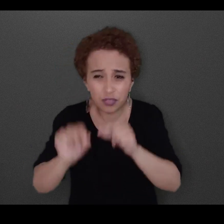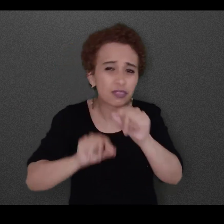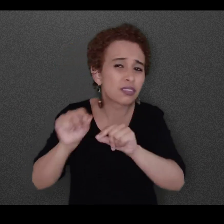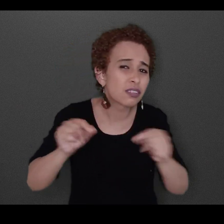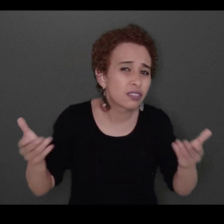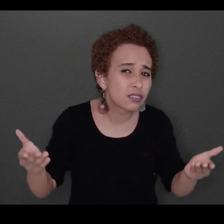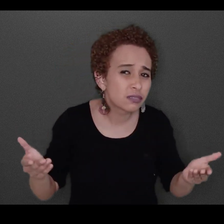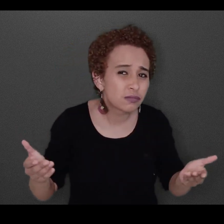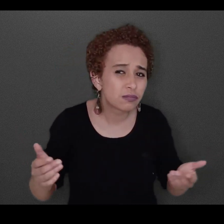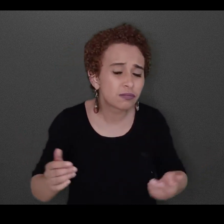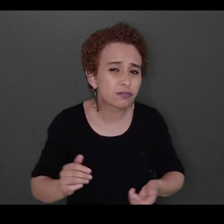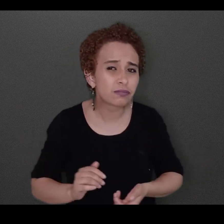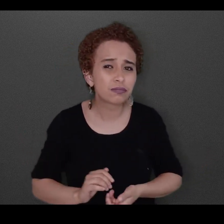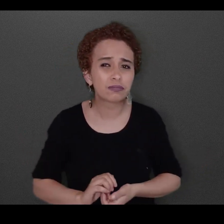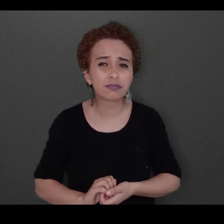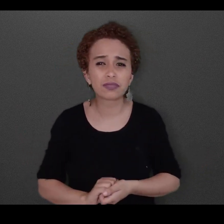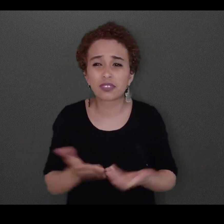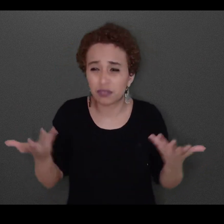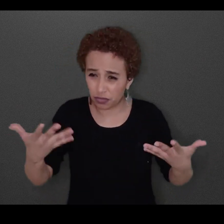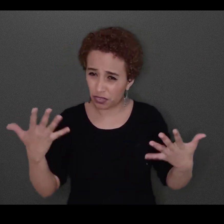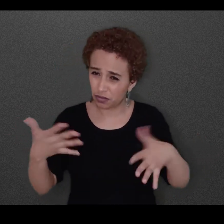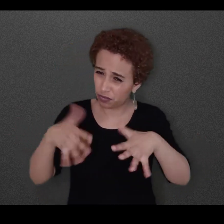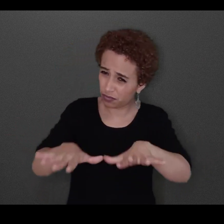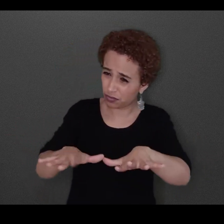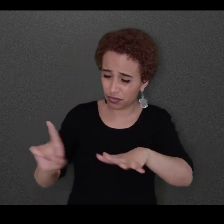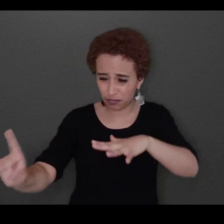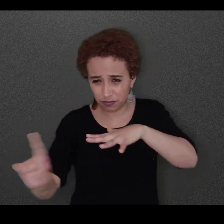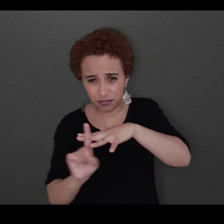Se inclua e inclua.